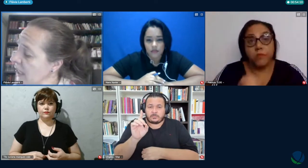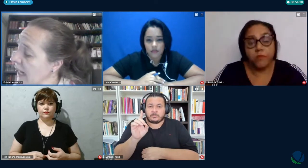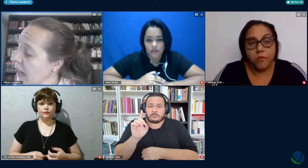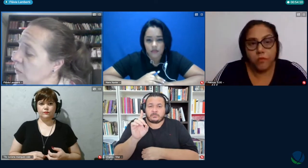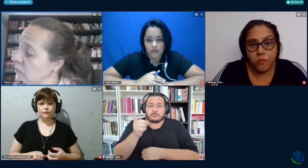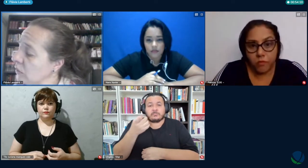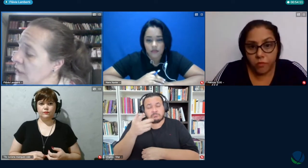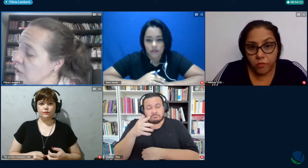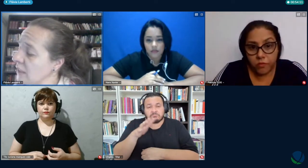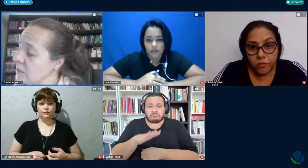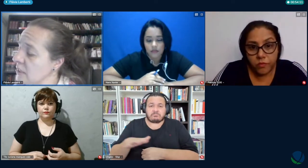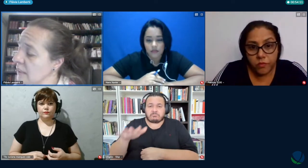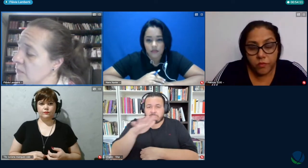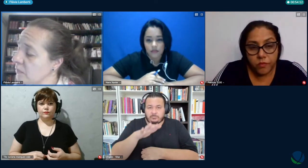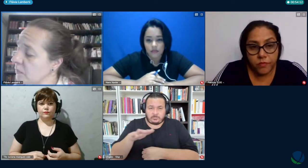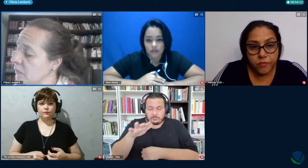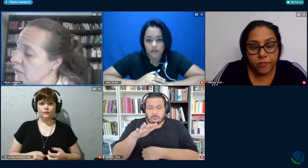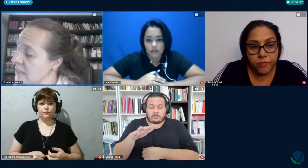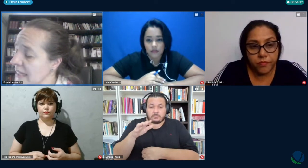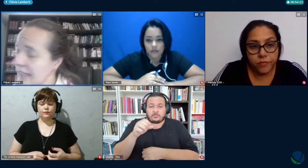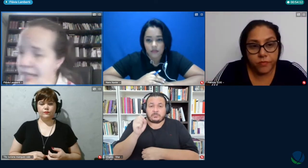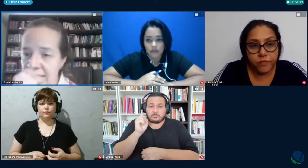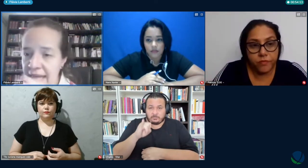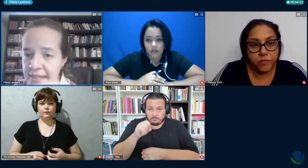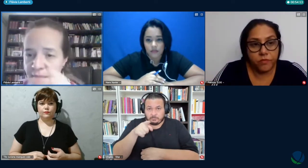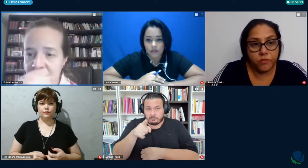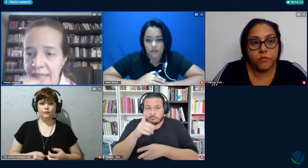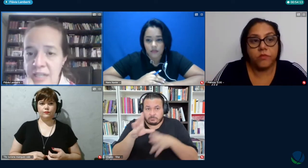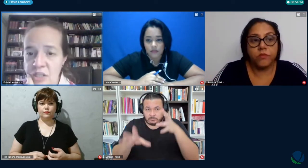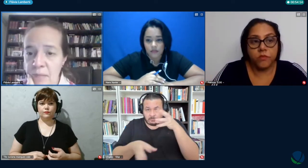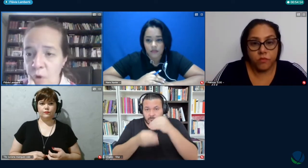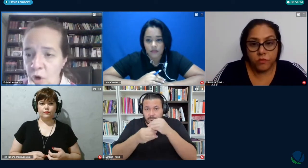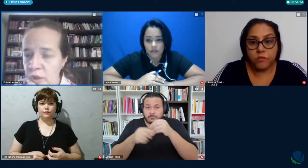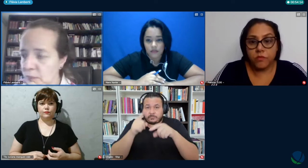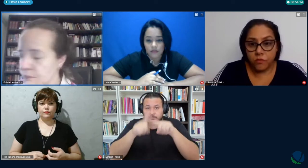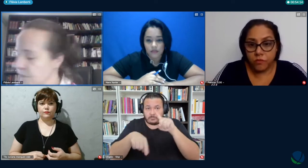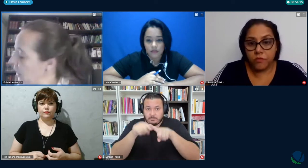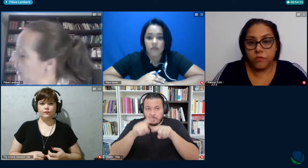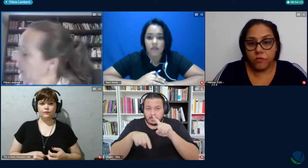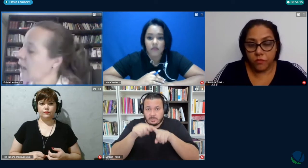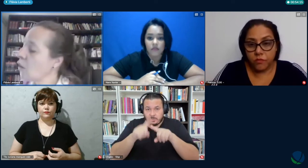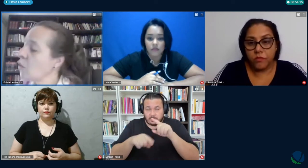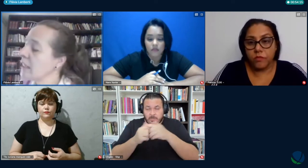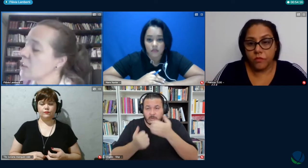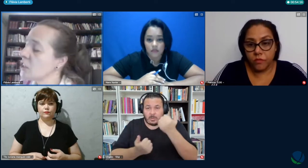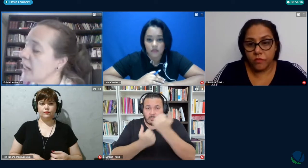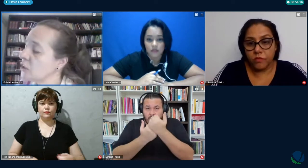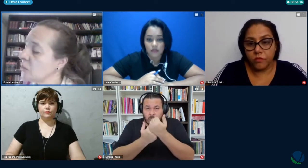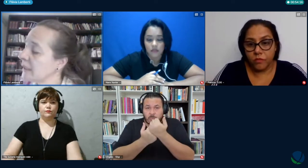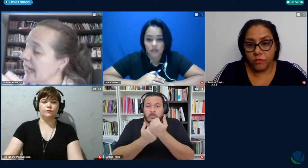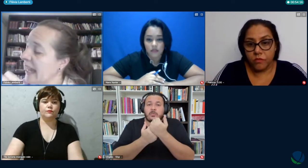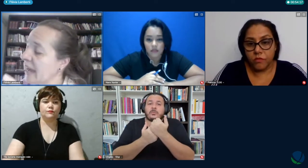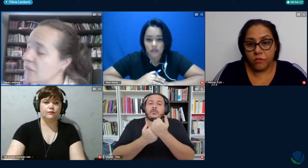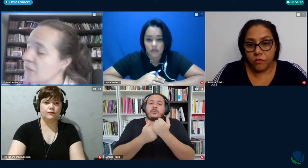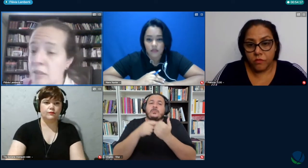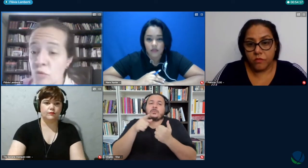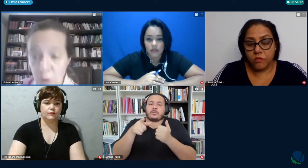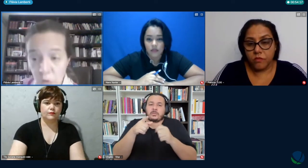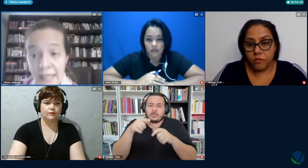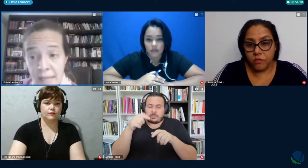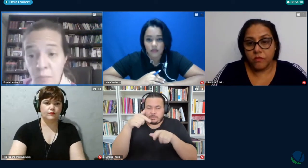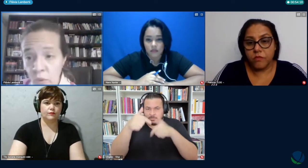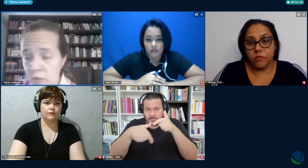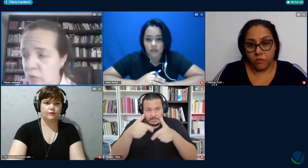Então, em geral, eu acho que se vocês acrescentassem materiais de apoio antes de uma tarefa,